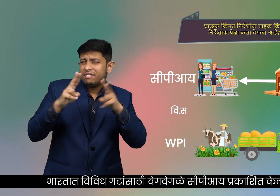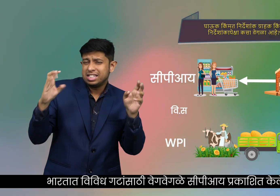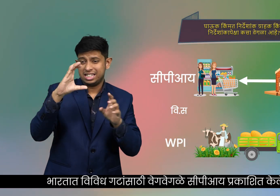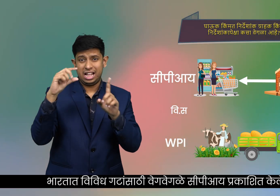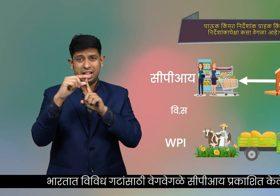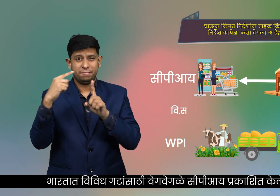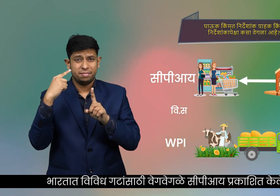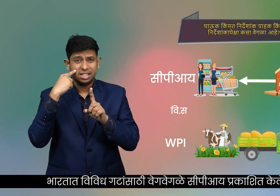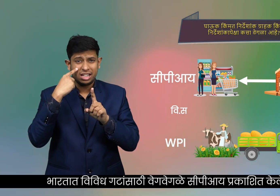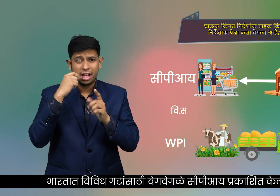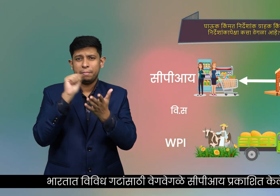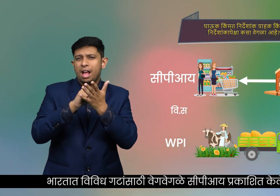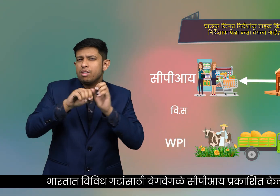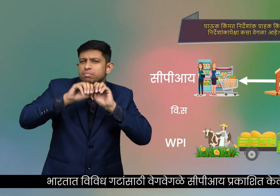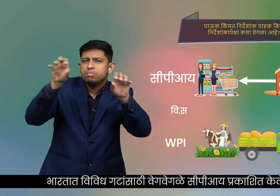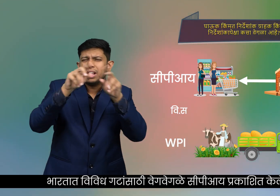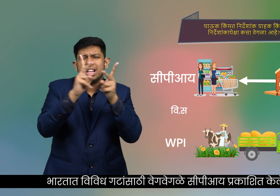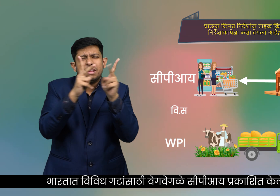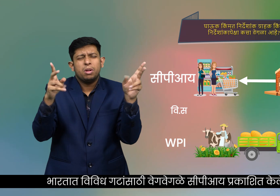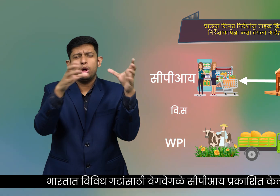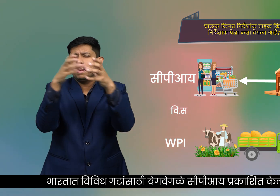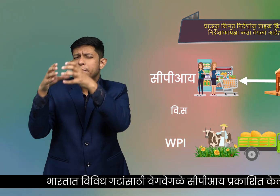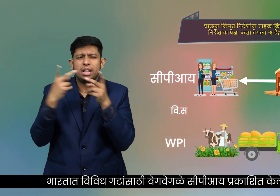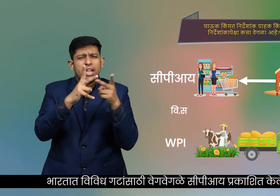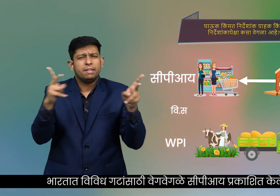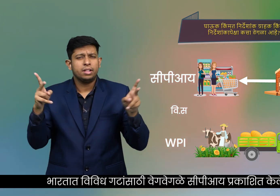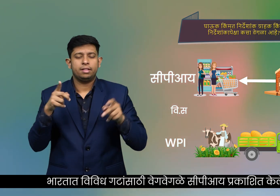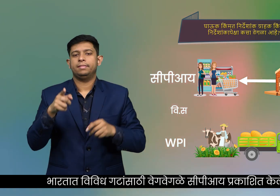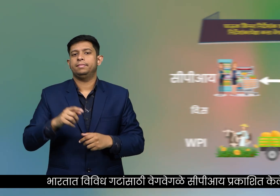भारतात विविध गटांसाठी वेगवेगळे CPI प्रकाशित केले जाते.